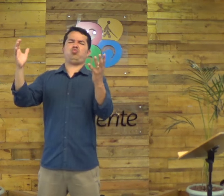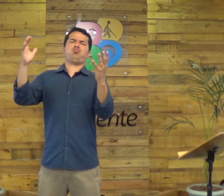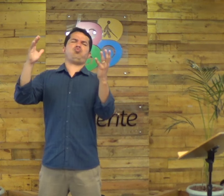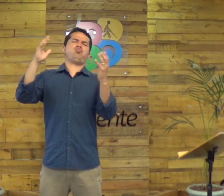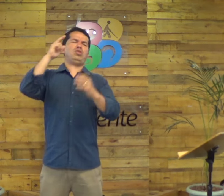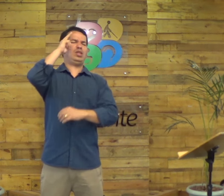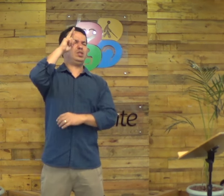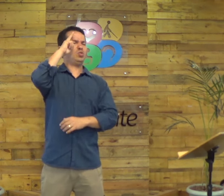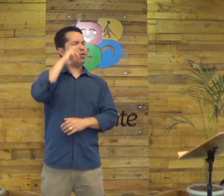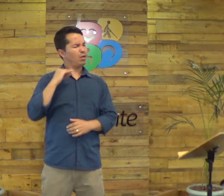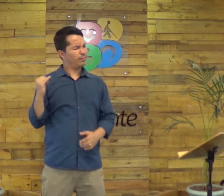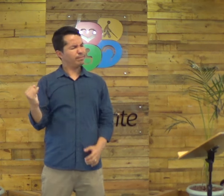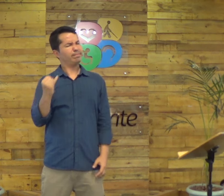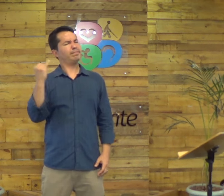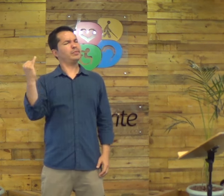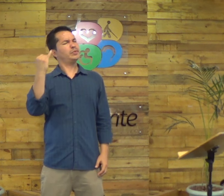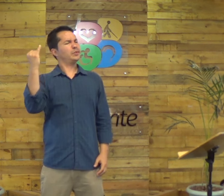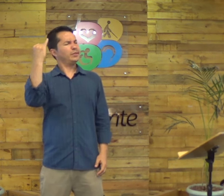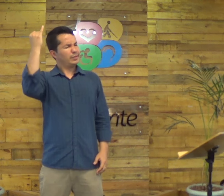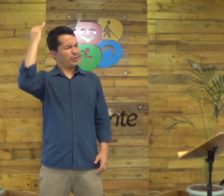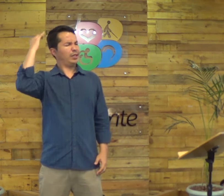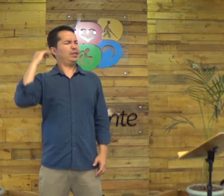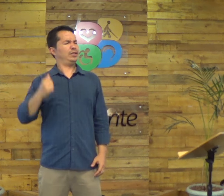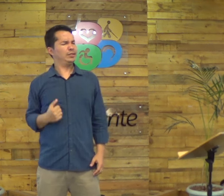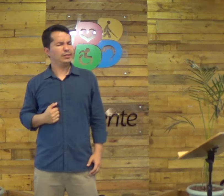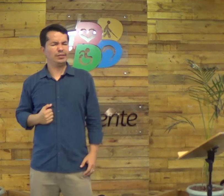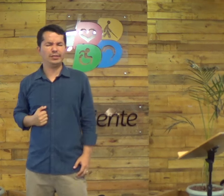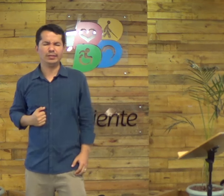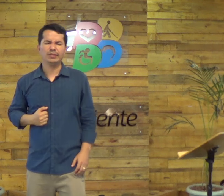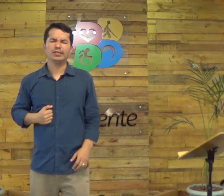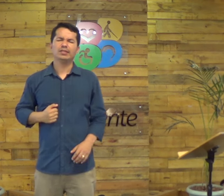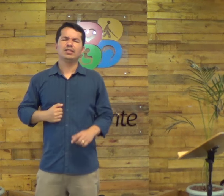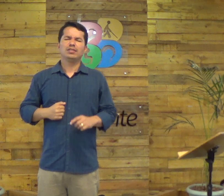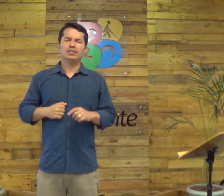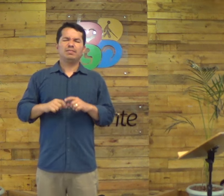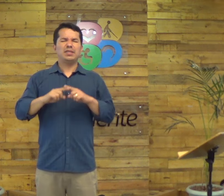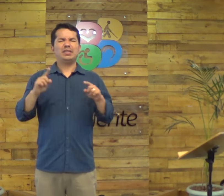Paulo, sobrinho marco, do Senhor, que é o que importante,